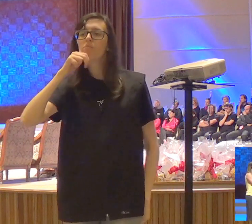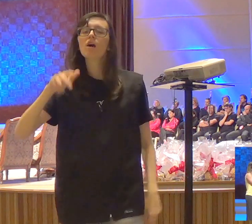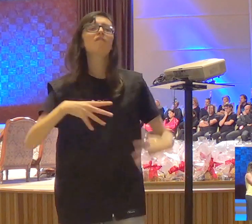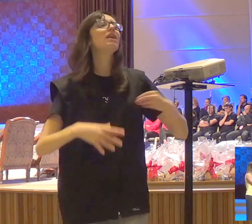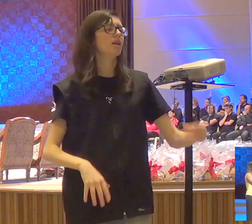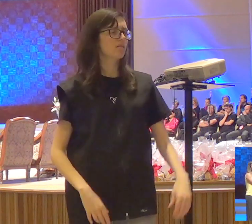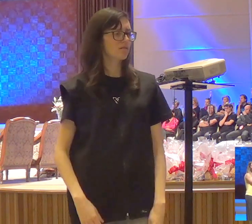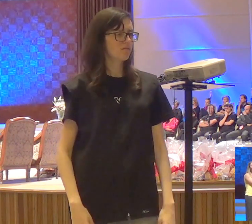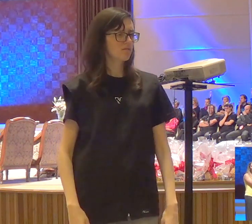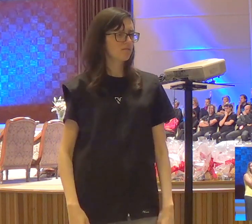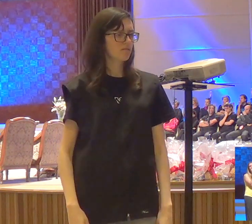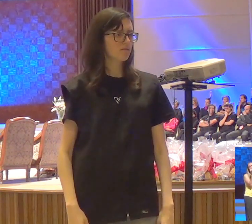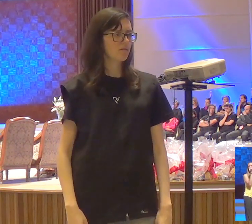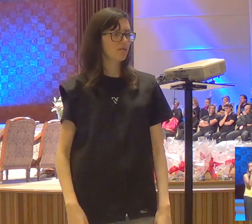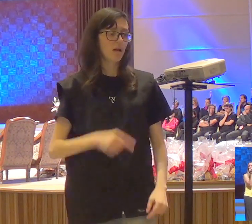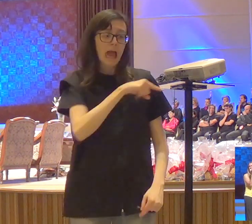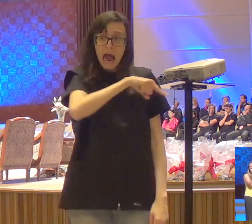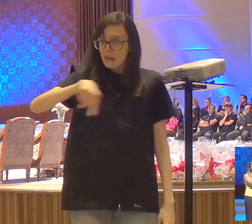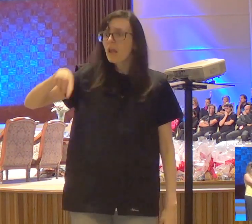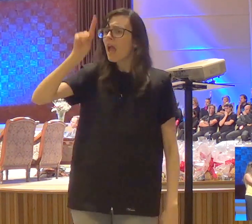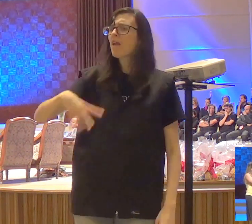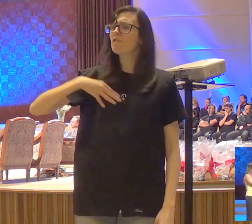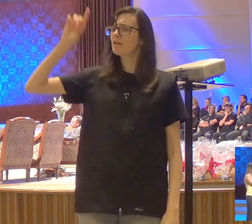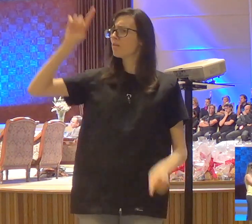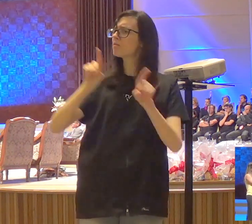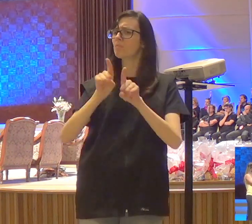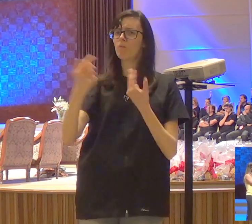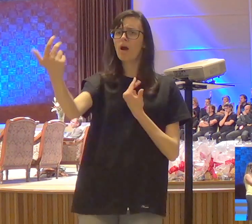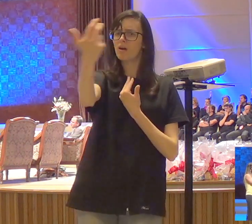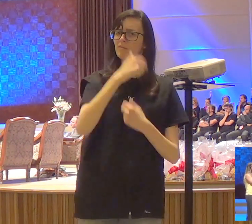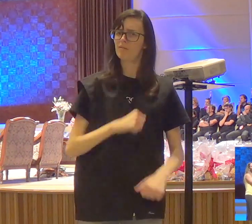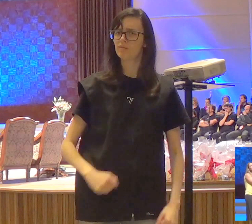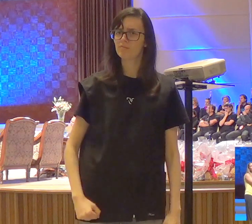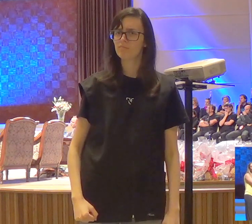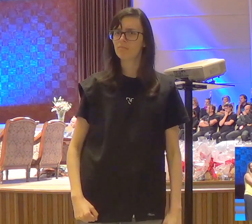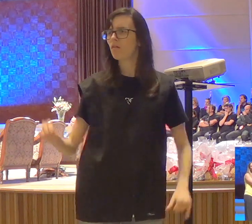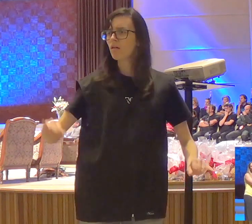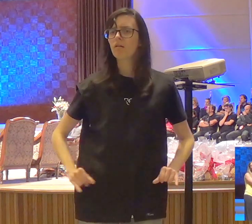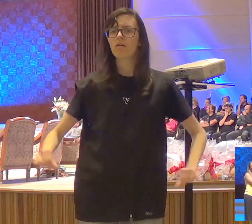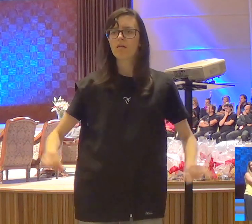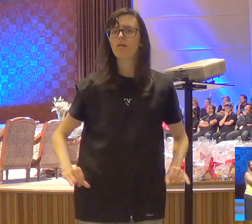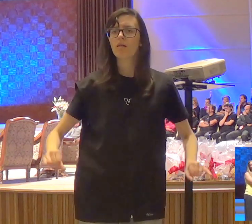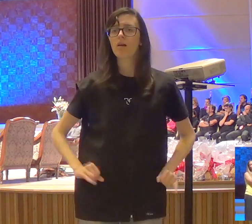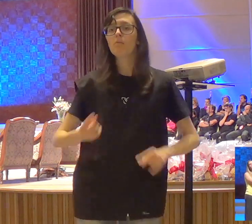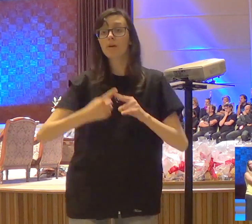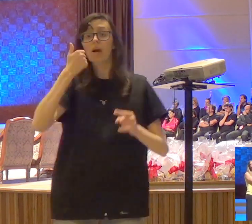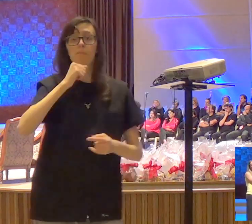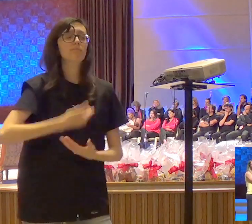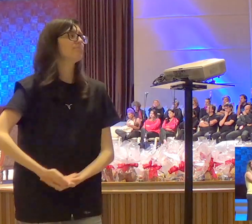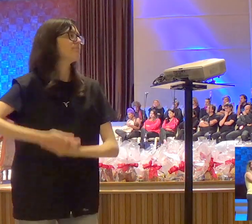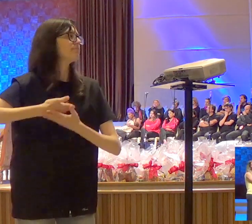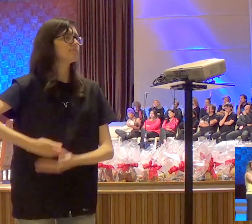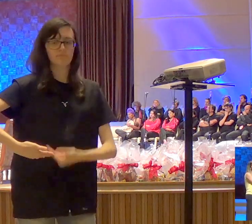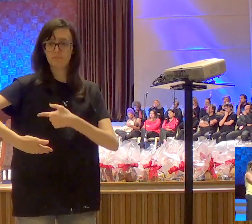God's daughter. Ela é filha de Deus. And that 9-month-old baby is also God's child. E aquele bebê de 9 meses